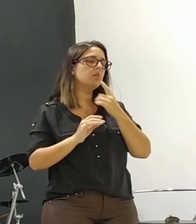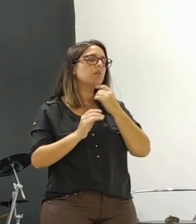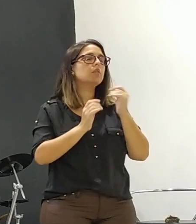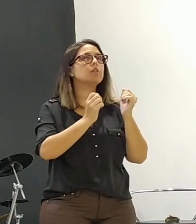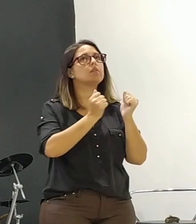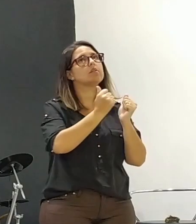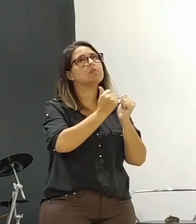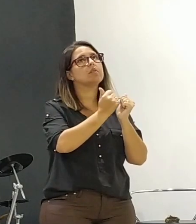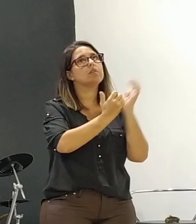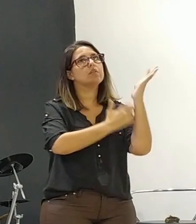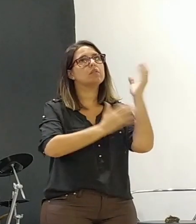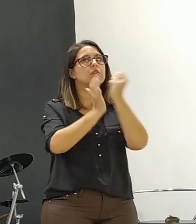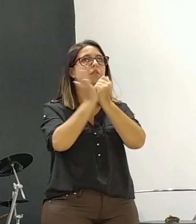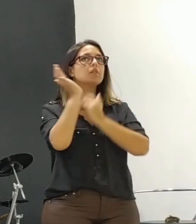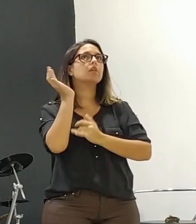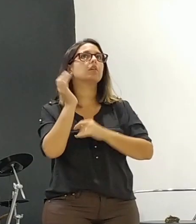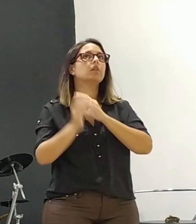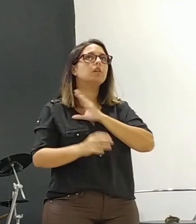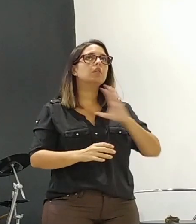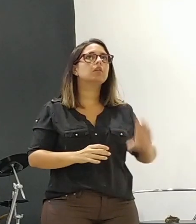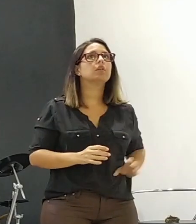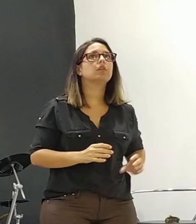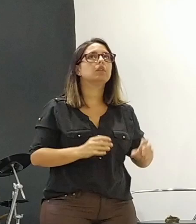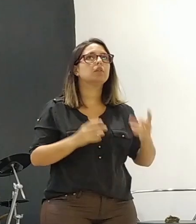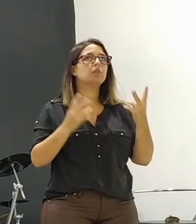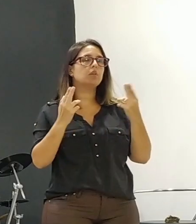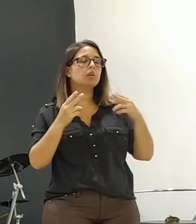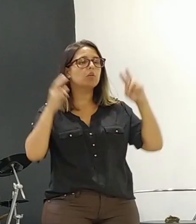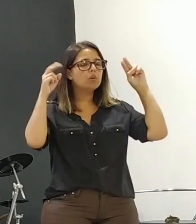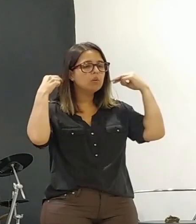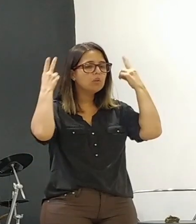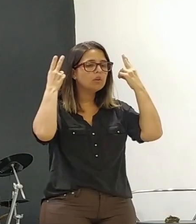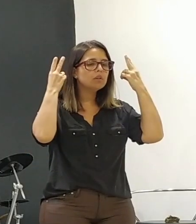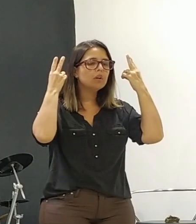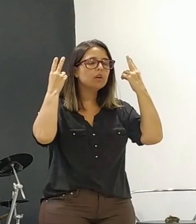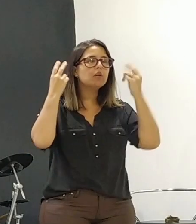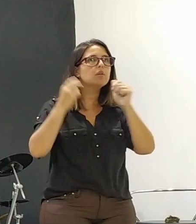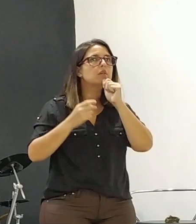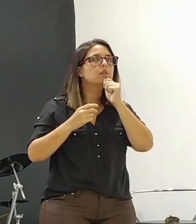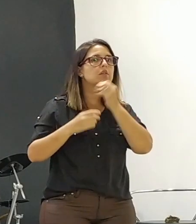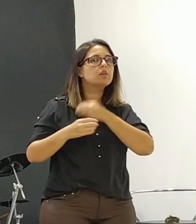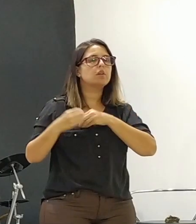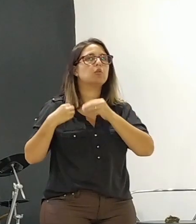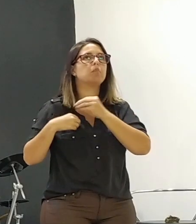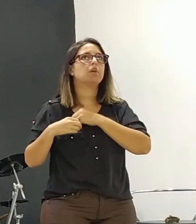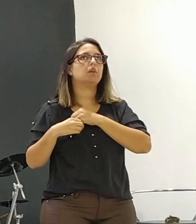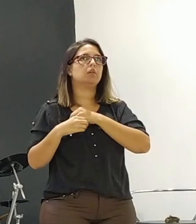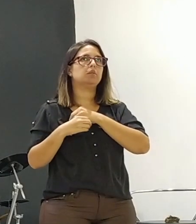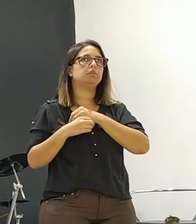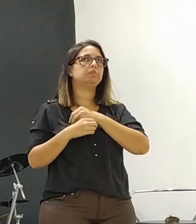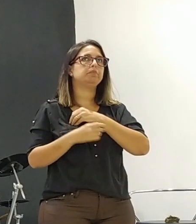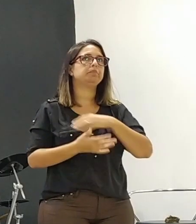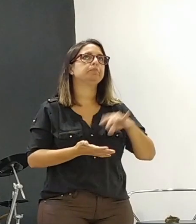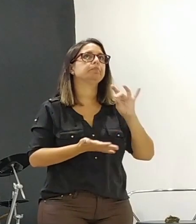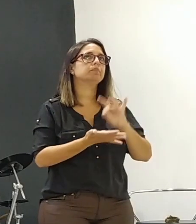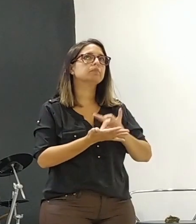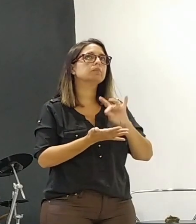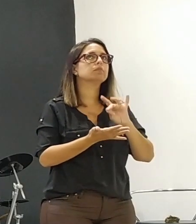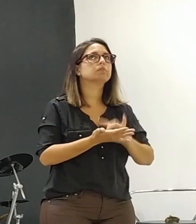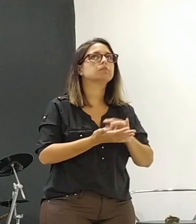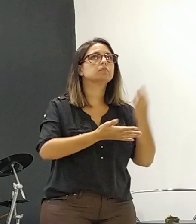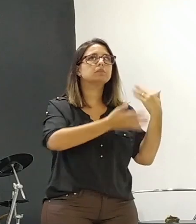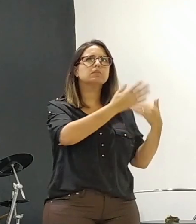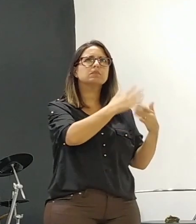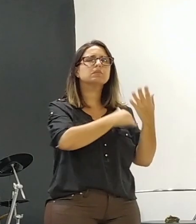Cristo, como de um cordeiro imaculado e incontaminado, o qual, na verdade, em